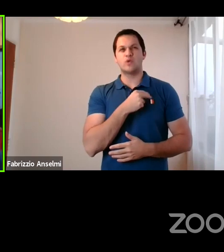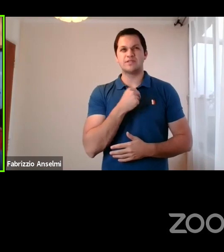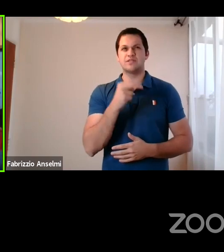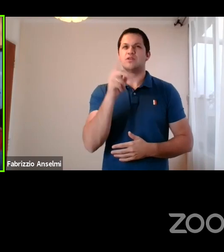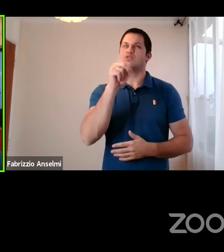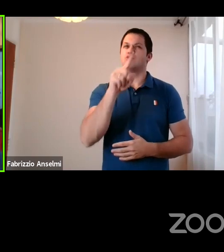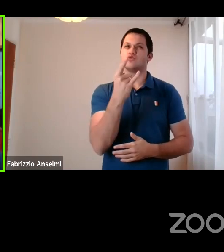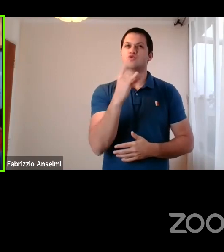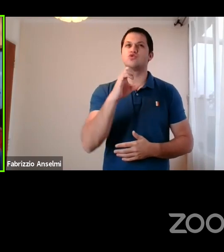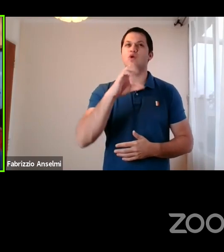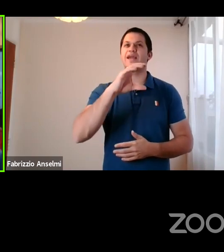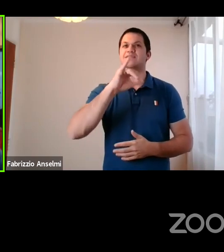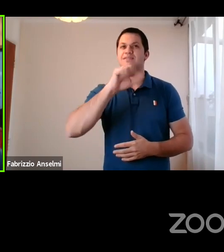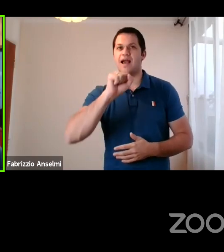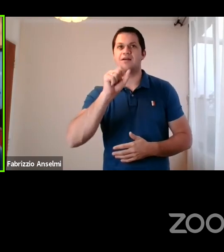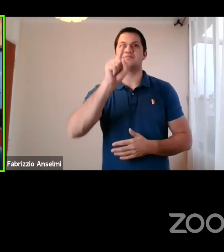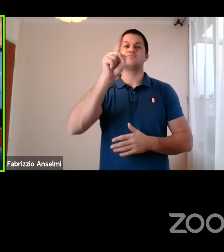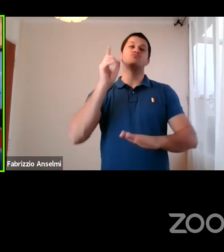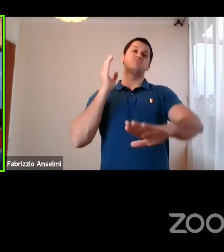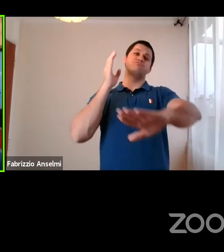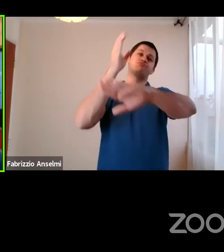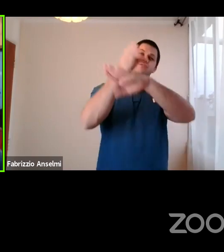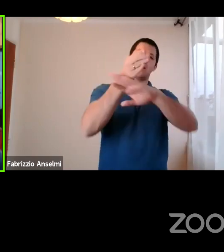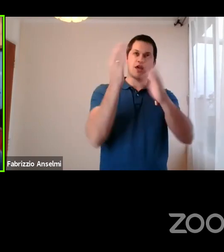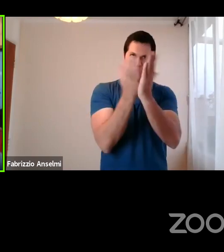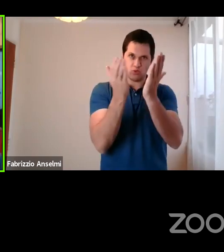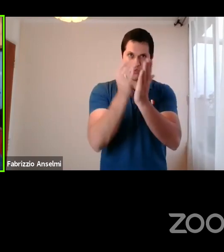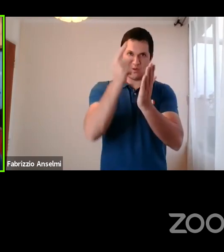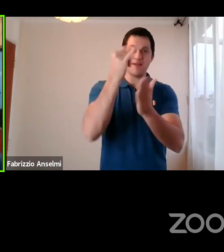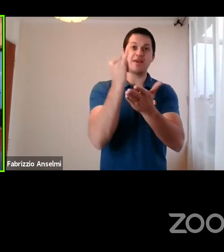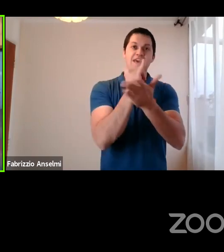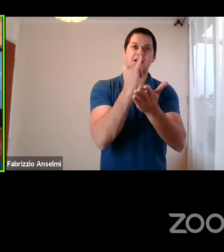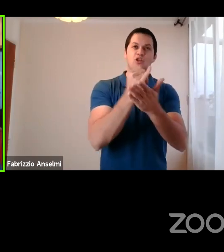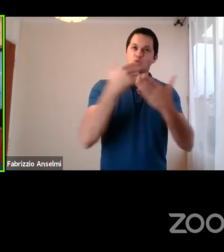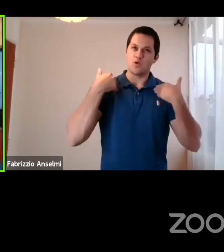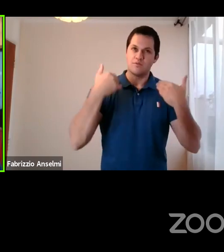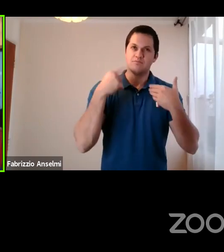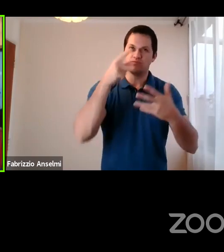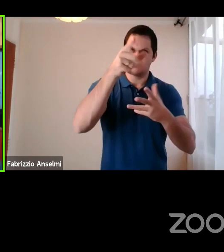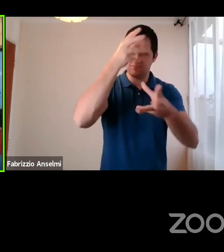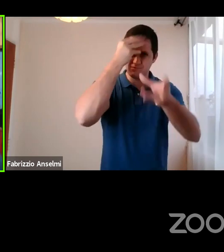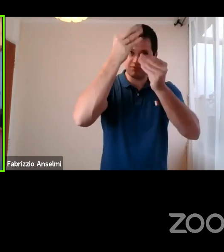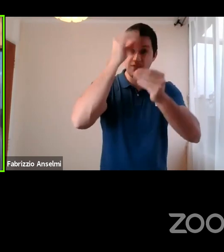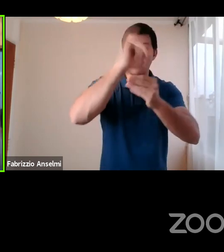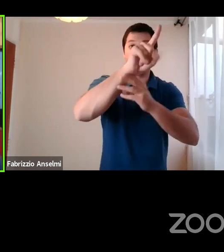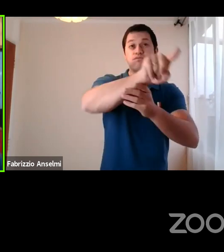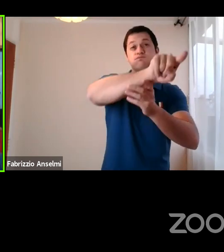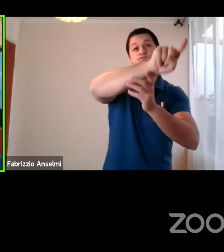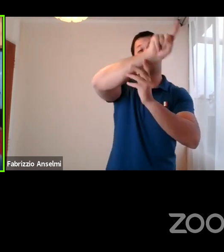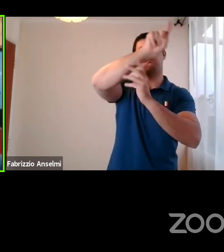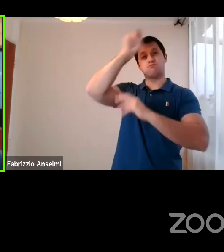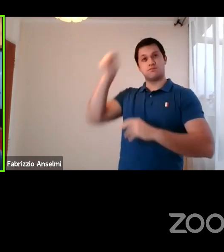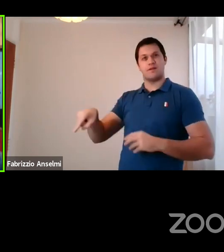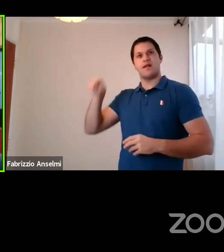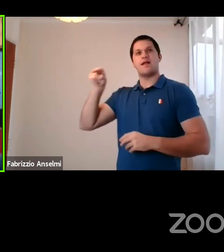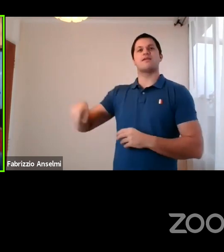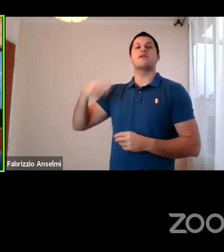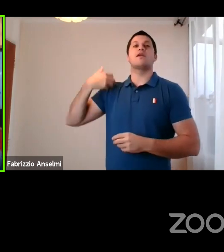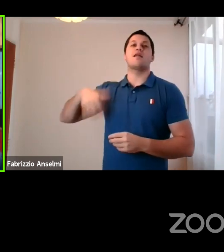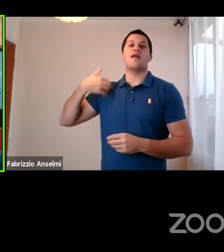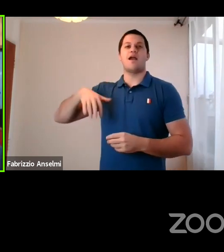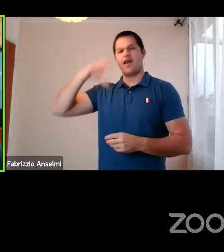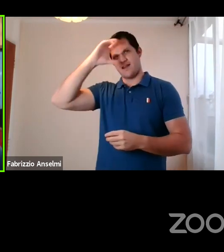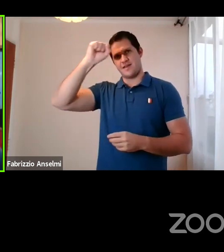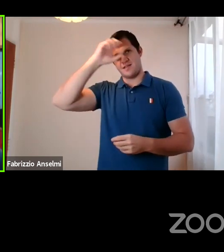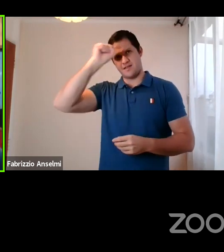kinesioterapia, ¿cierto? En Estocolmo, en el Instituto de Gimnasia, y luego emigró a Argentina por una situación totalmente casual, por